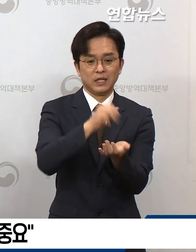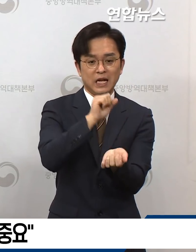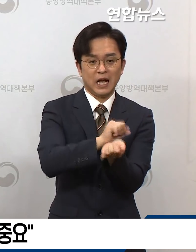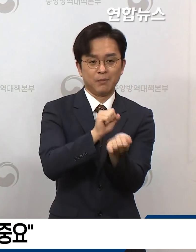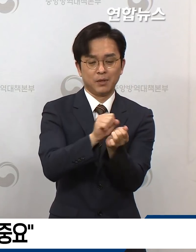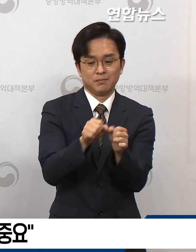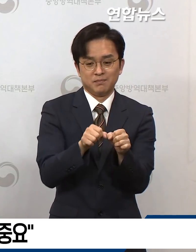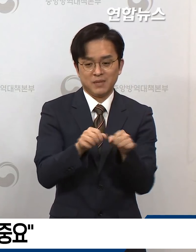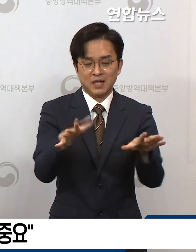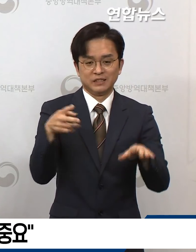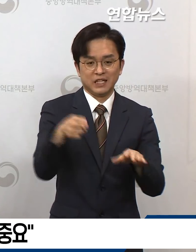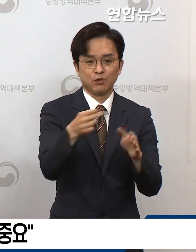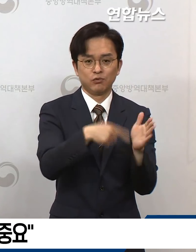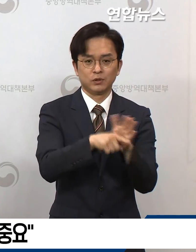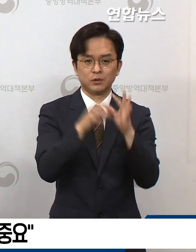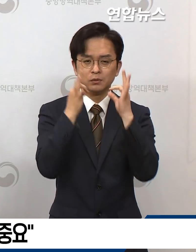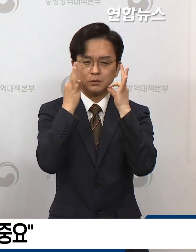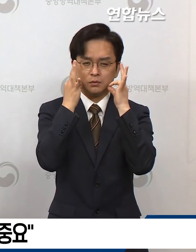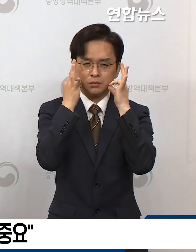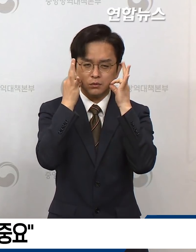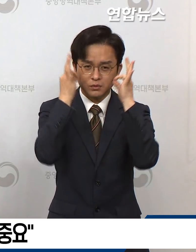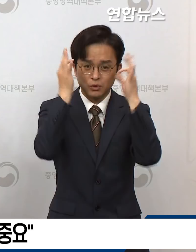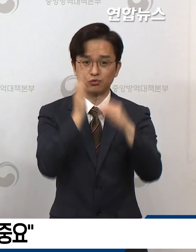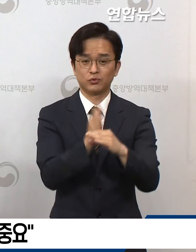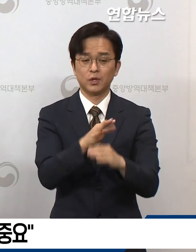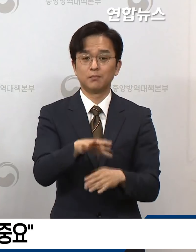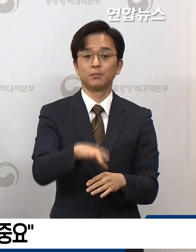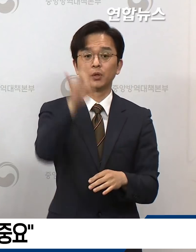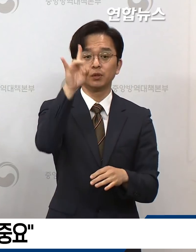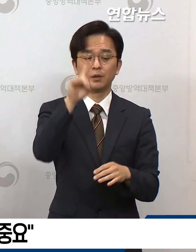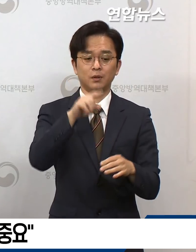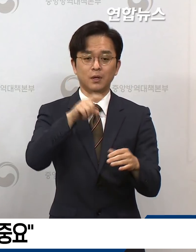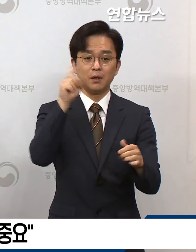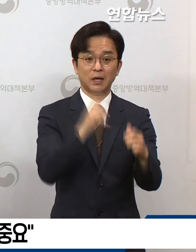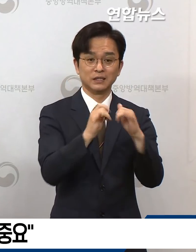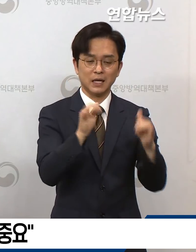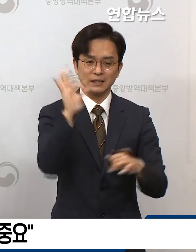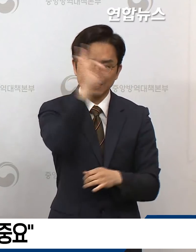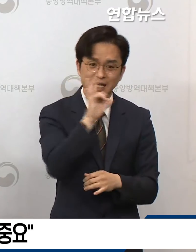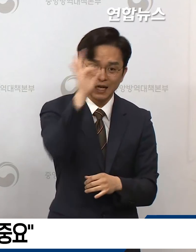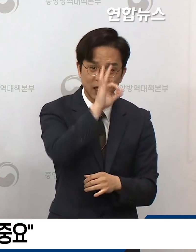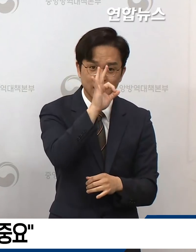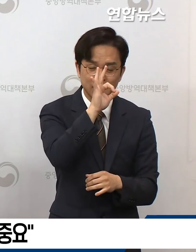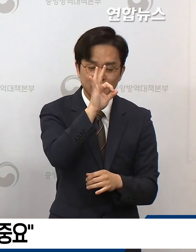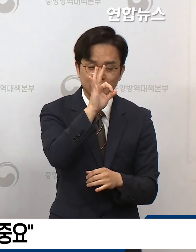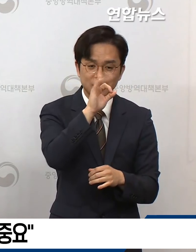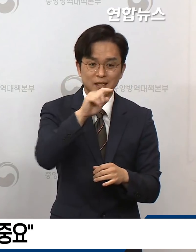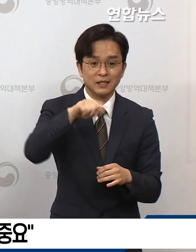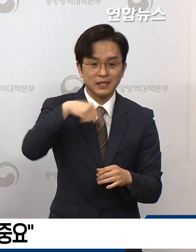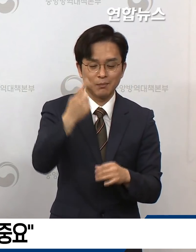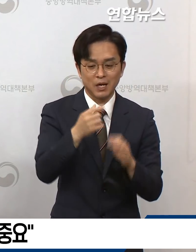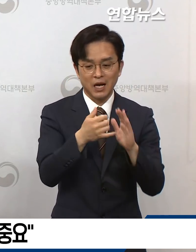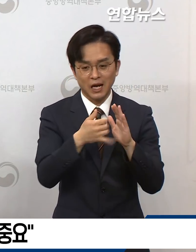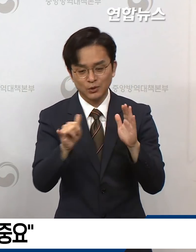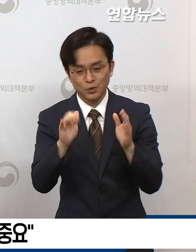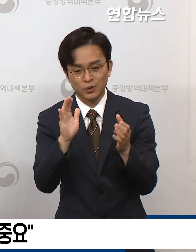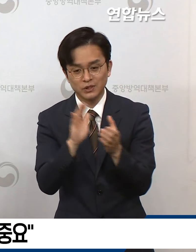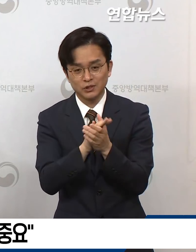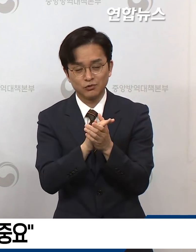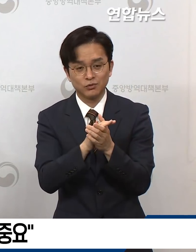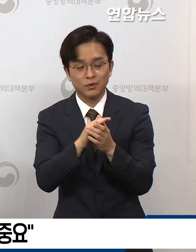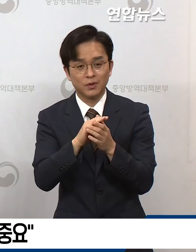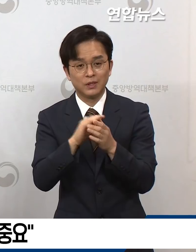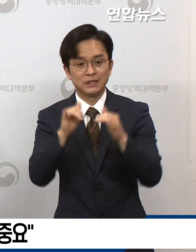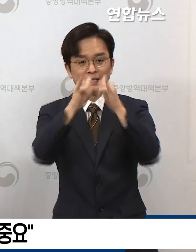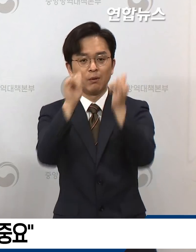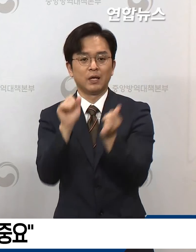있습니다. 먼저 환자를 신속하게 찾아내서 지역사회로의 2차, 3차 감염을 차단하고,